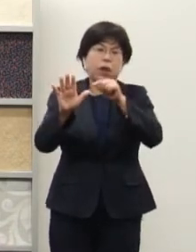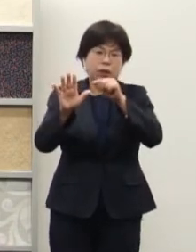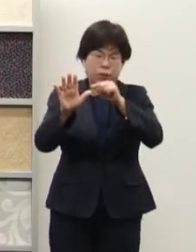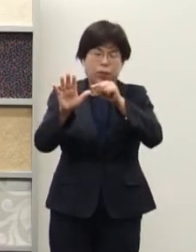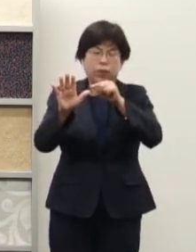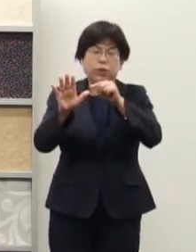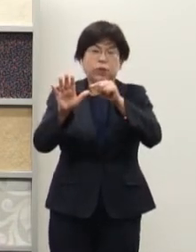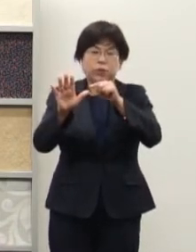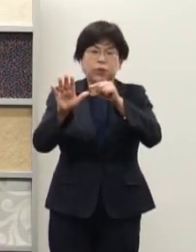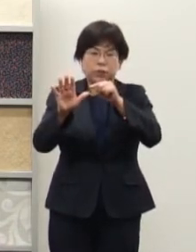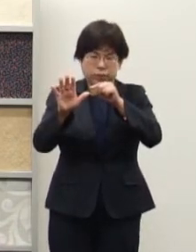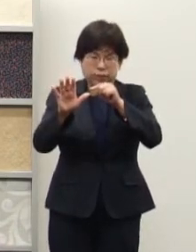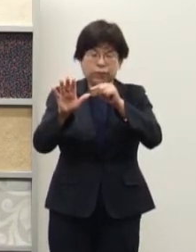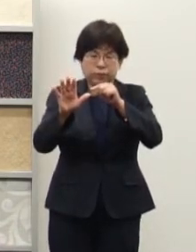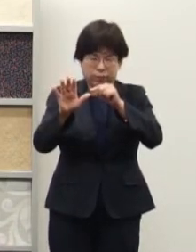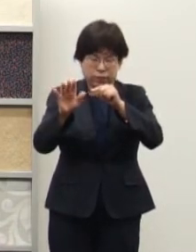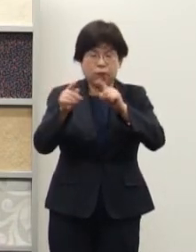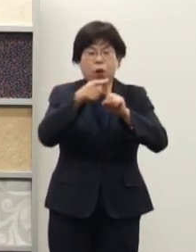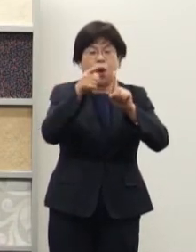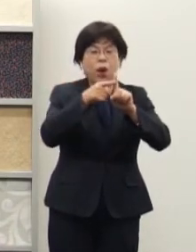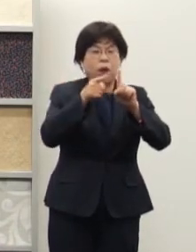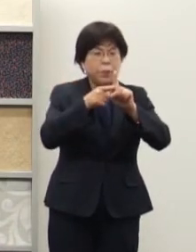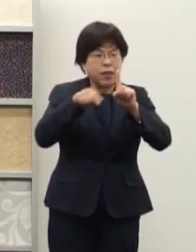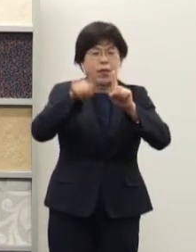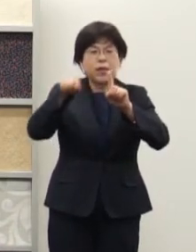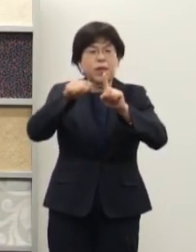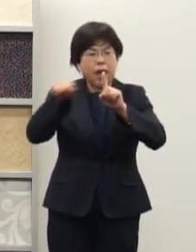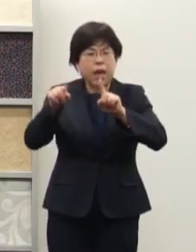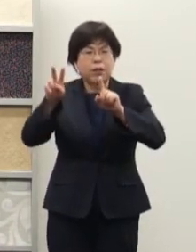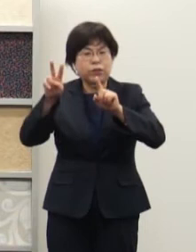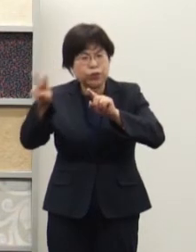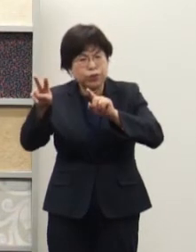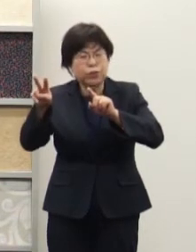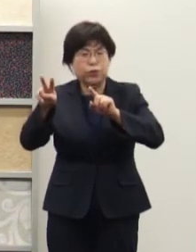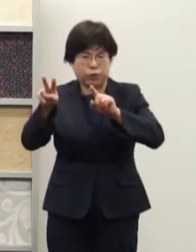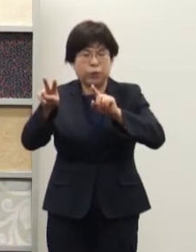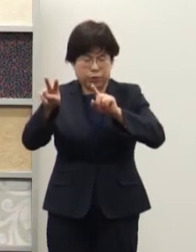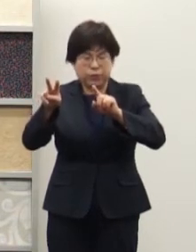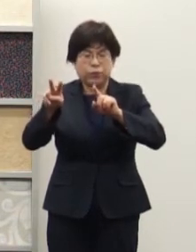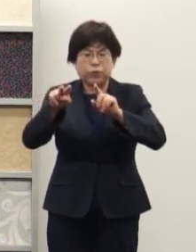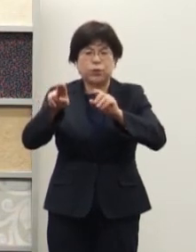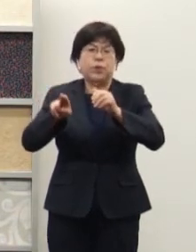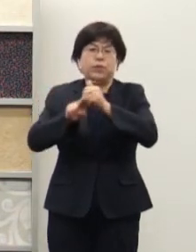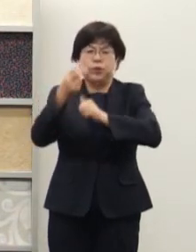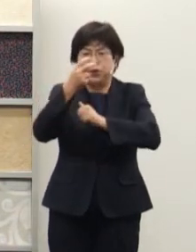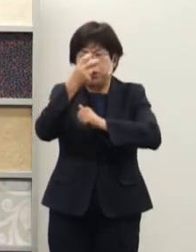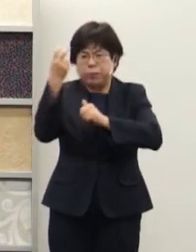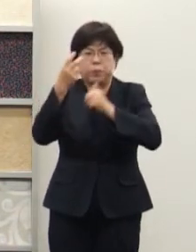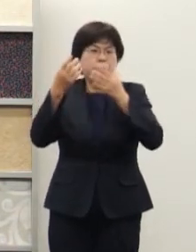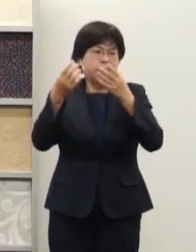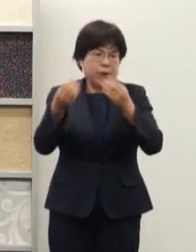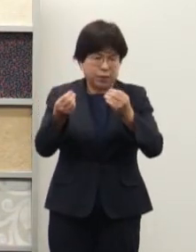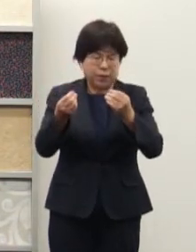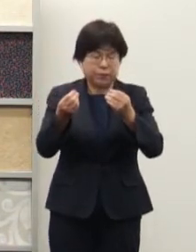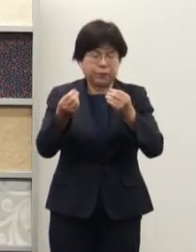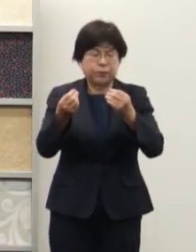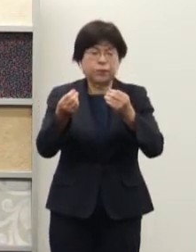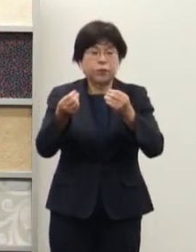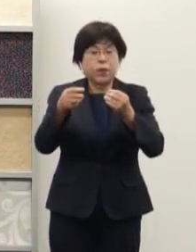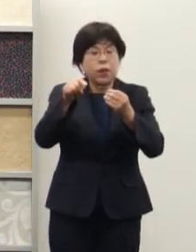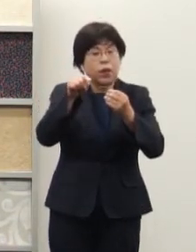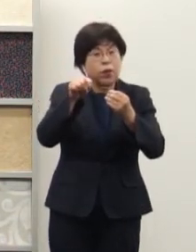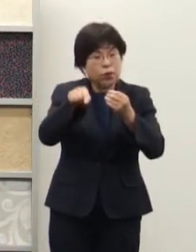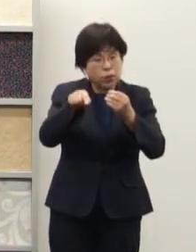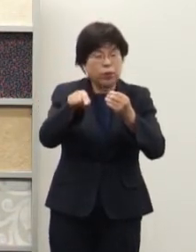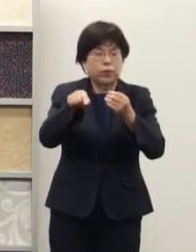ります BA2 系統が県内で初めて確認されたのはご案内の通りです。現時点でこの